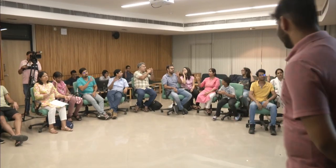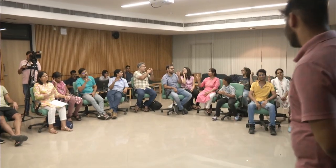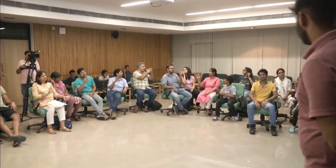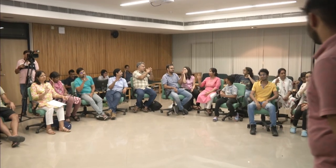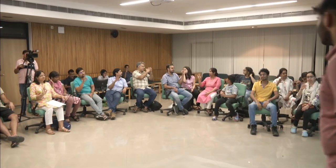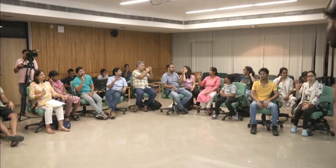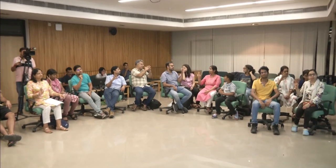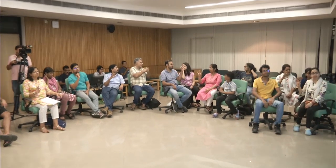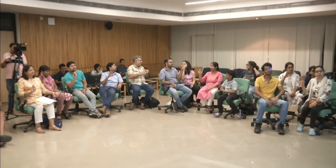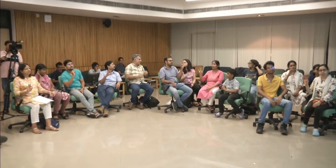फॉर 1 week.